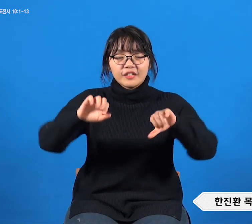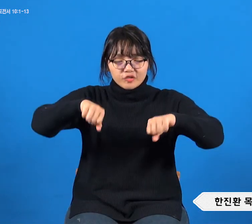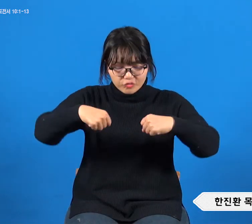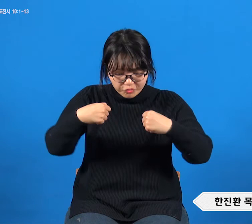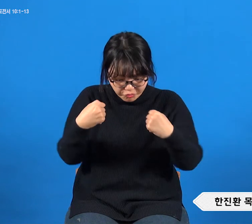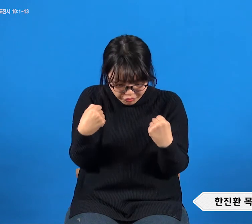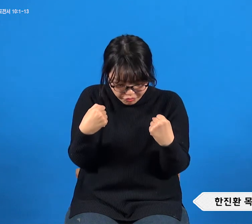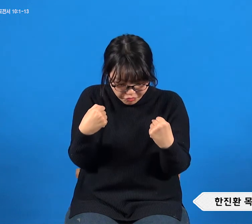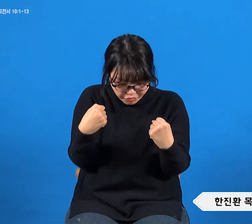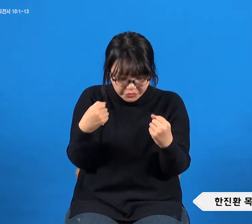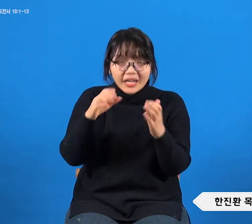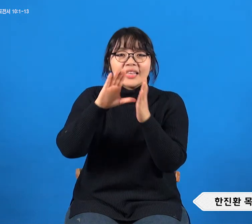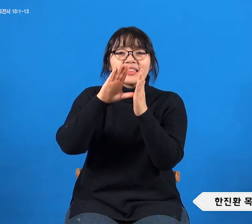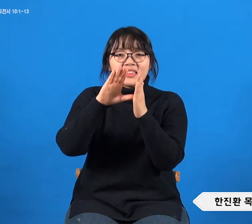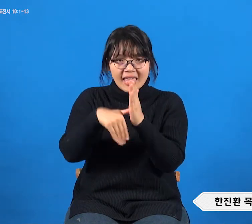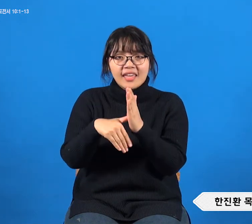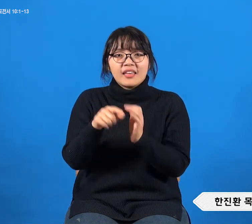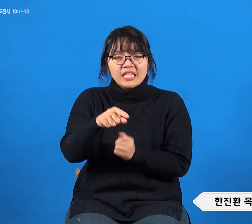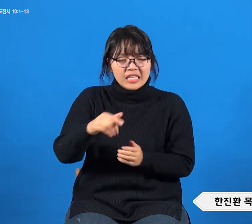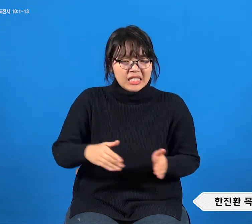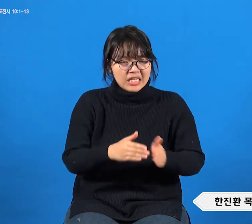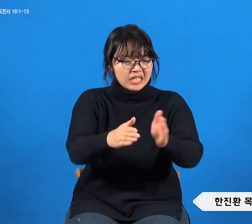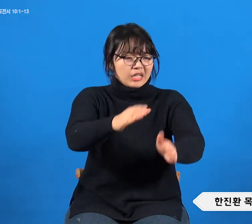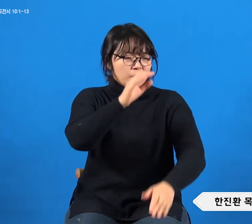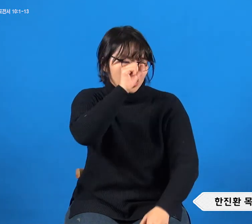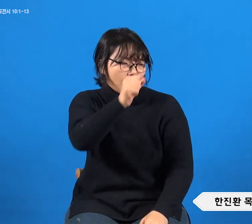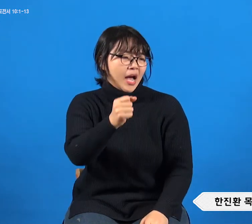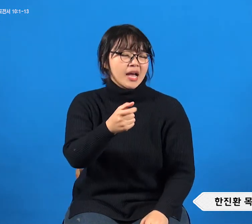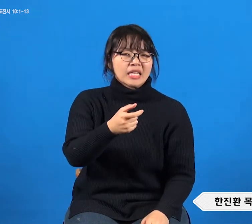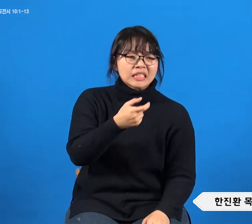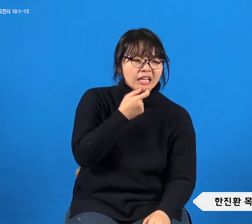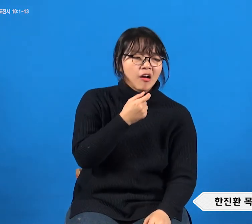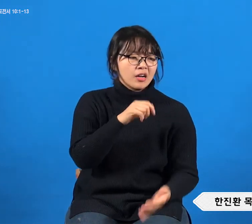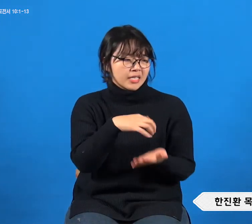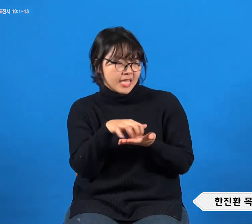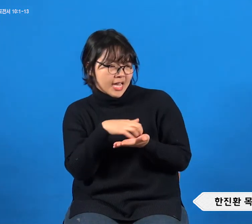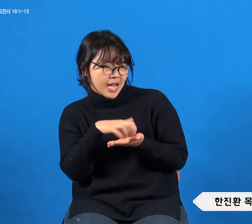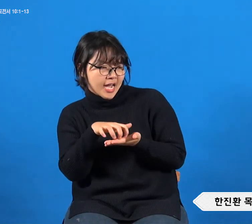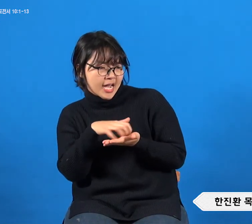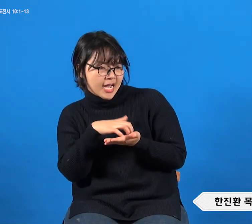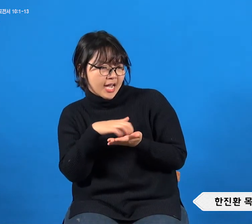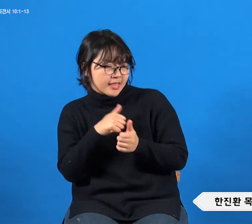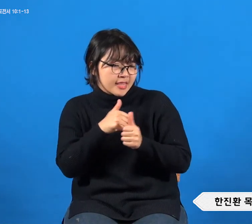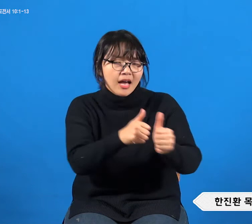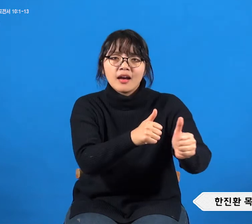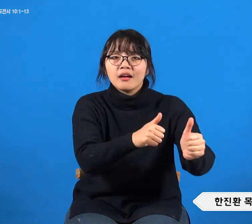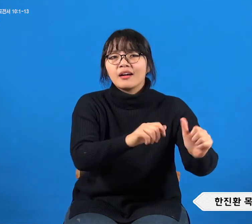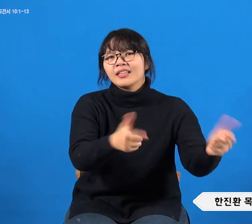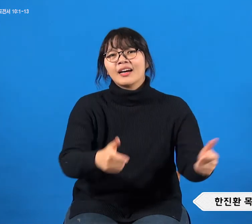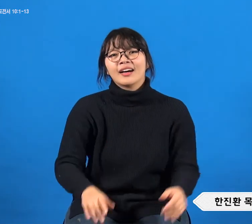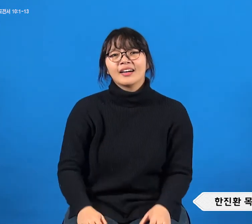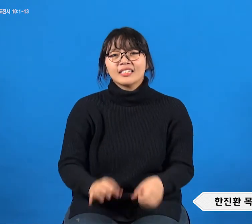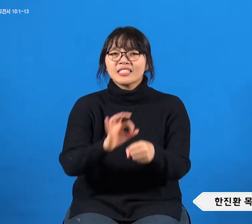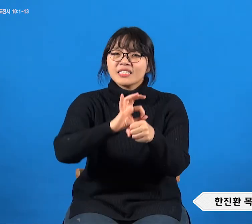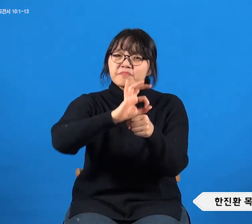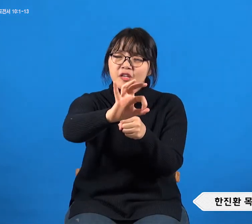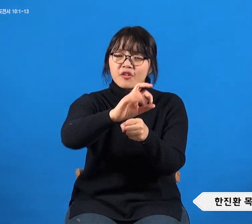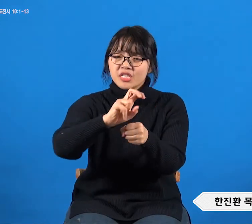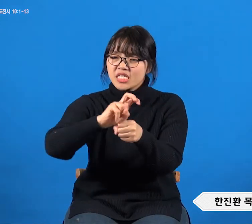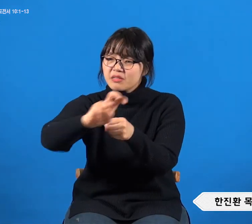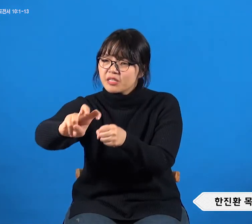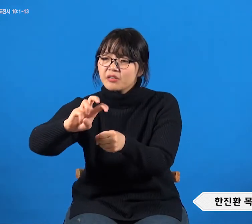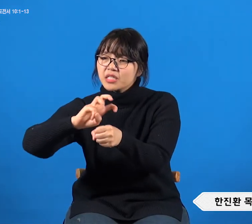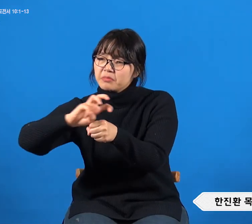순종할 때에 제가 뭐 이 길이 좋다 그걸 다 알아서 한 게 아닙니다. 10년 후, 20년 후의 일을 내가